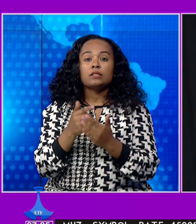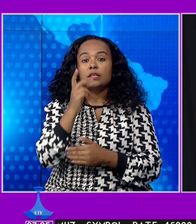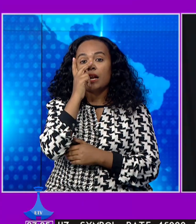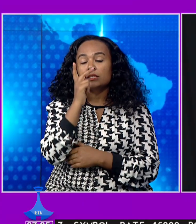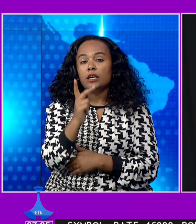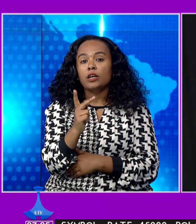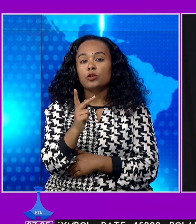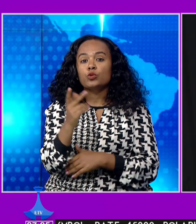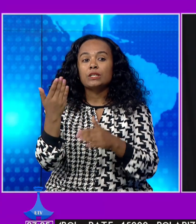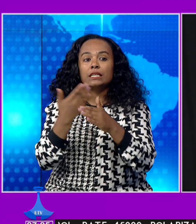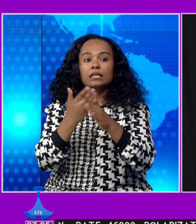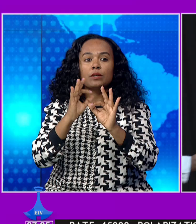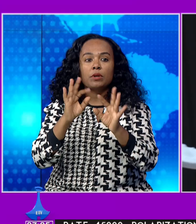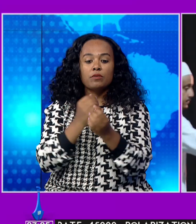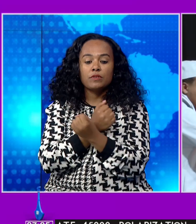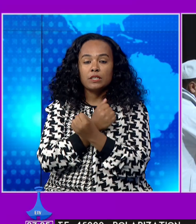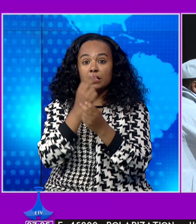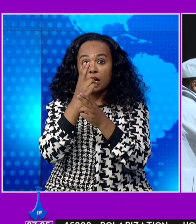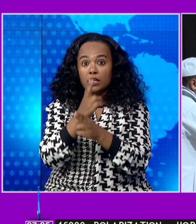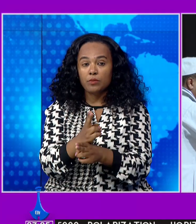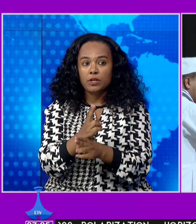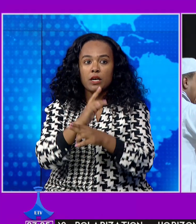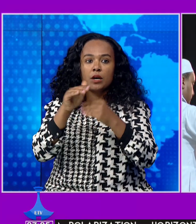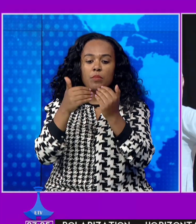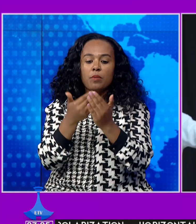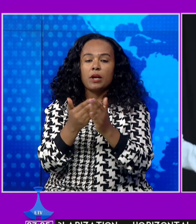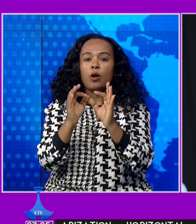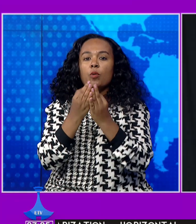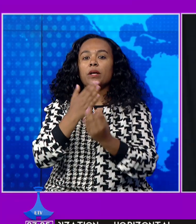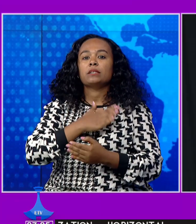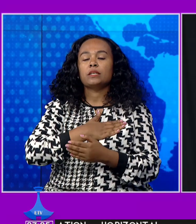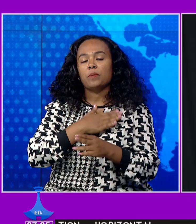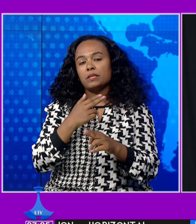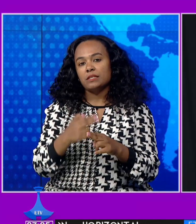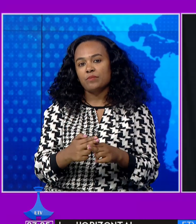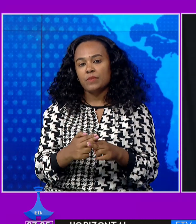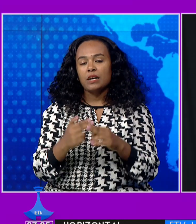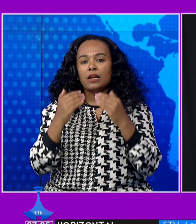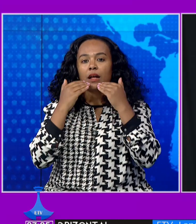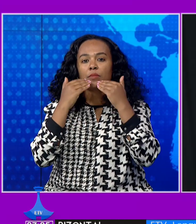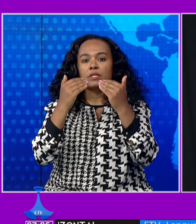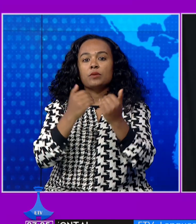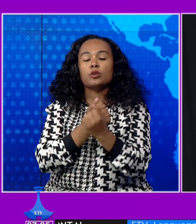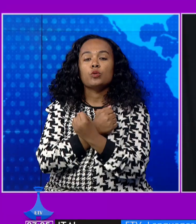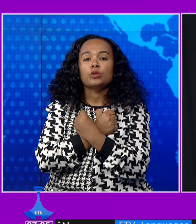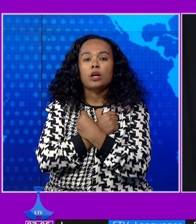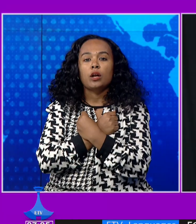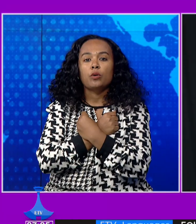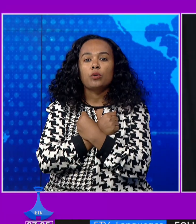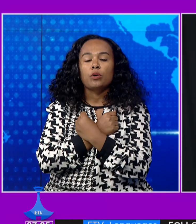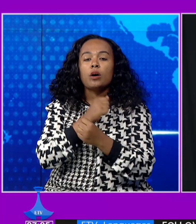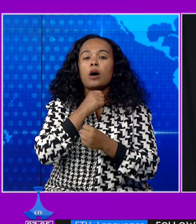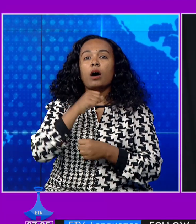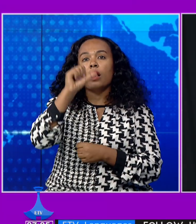ላሳያችሁን ገደብ የሌለው ፍቅርና ክብር በመላው ቤተሰቤ ስም ላመሰግን